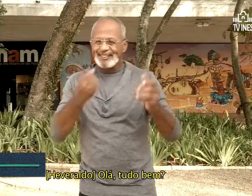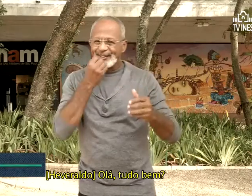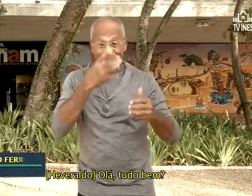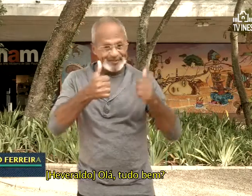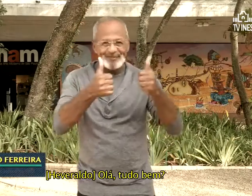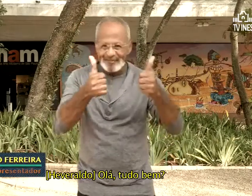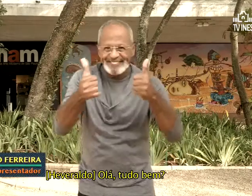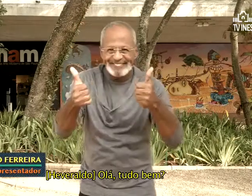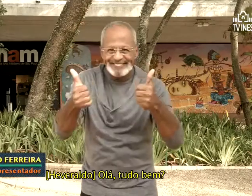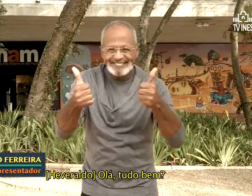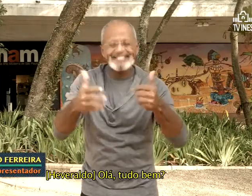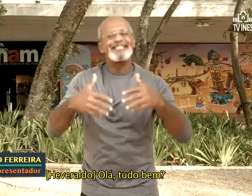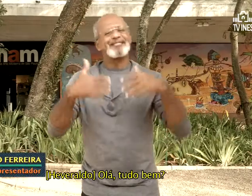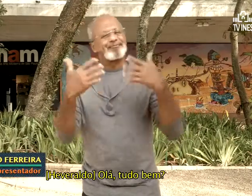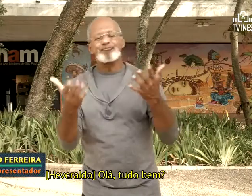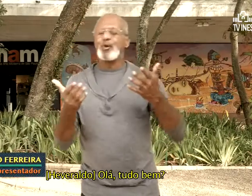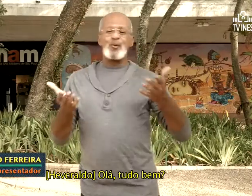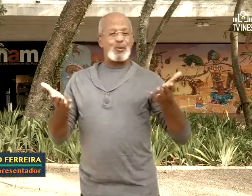Olá, tudo bem?